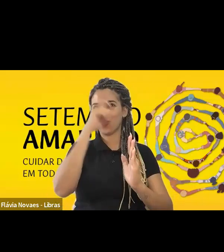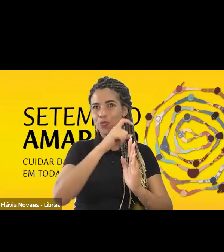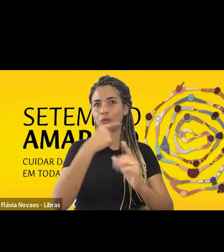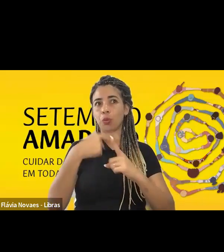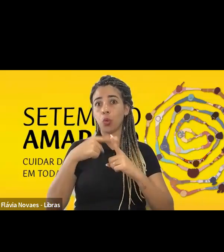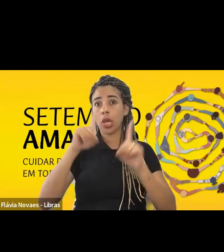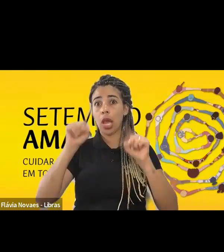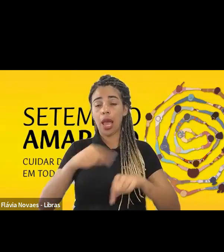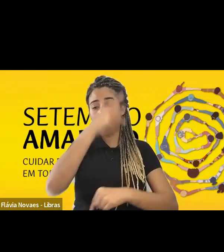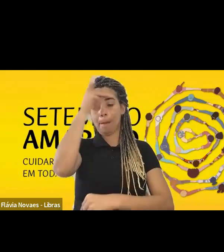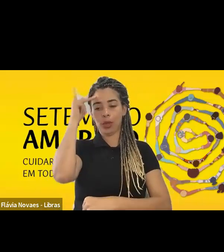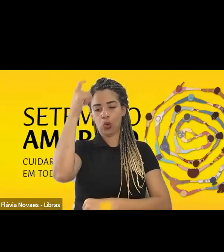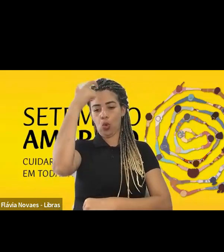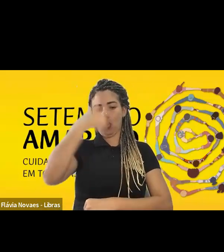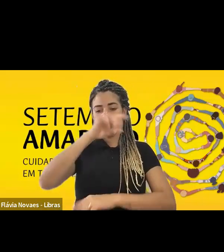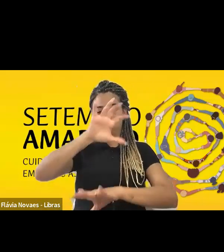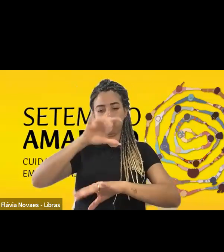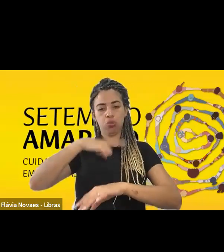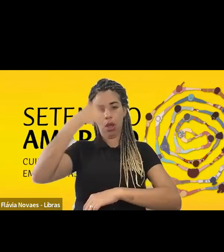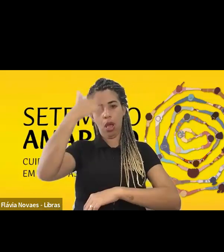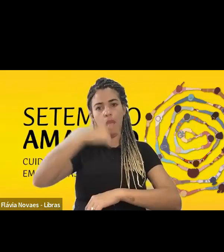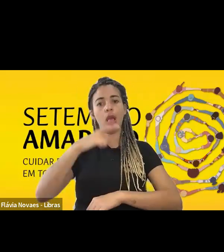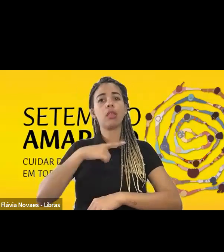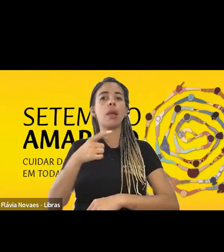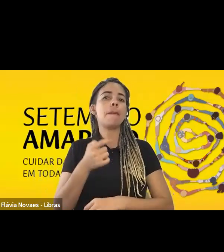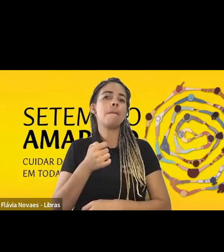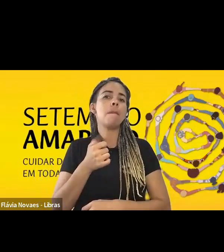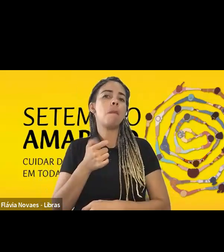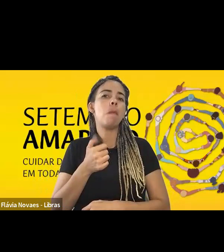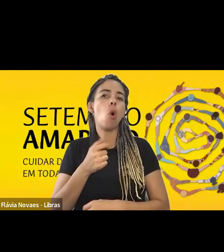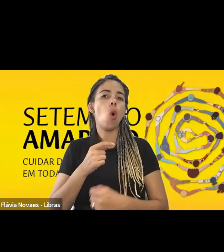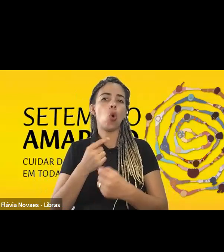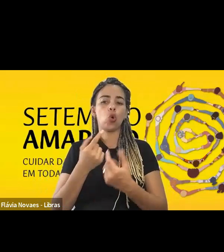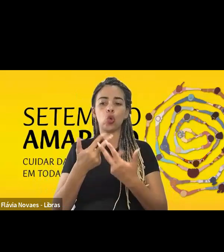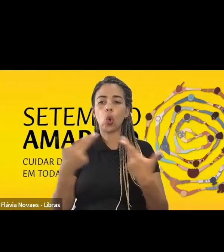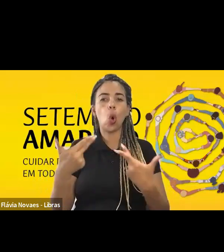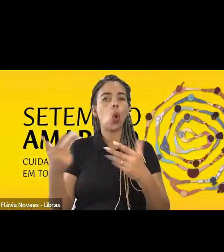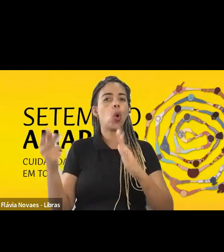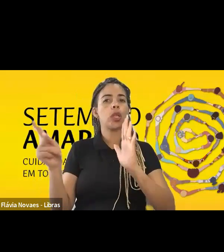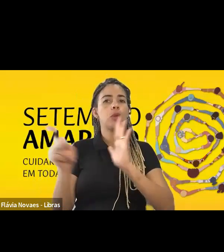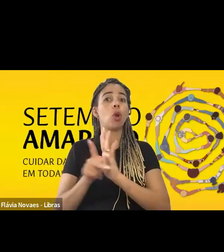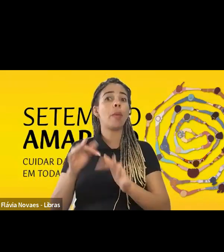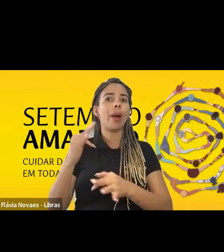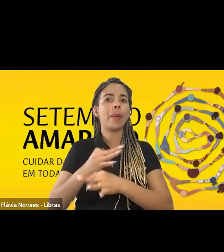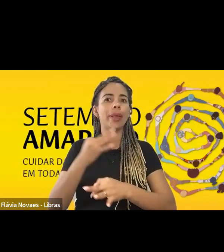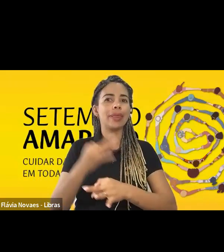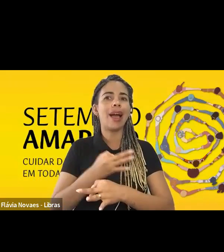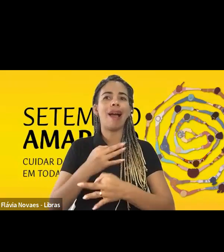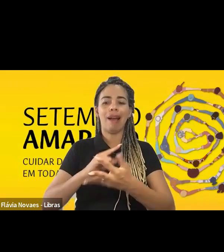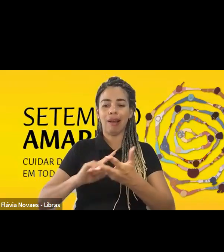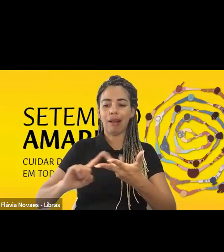que ainda, né, tem poucos recursos de enfrentamento, eu diria que essa caixa